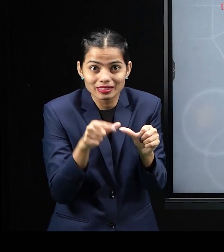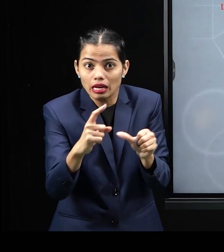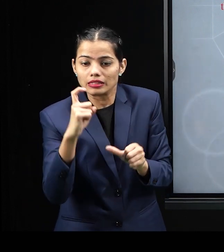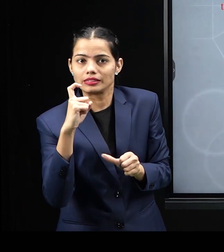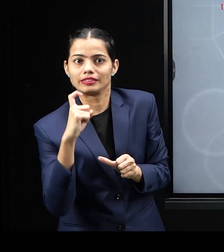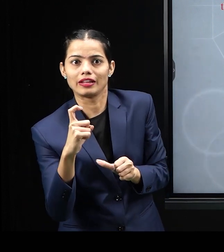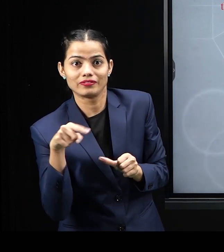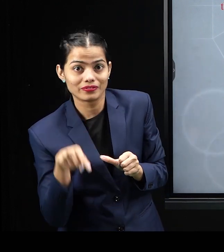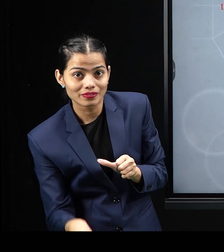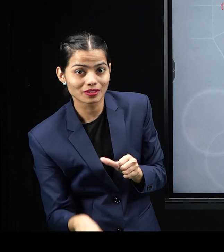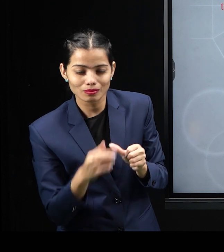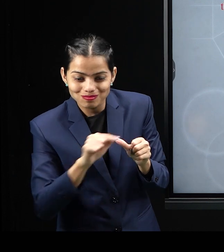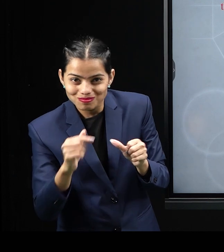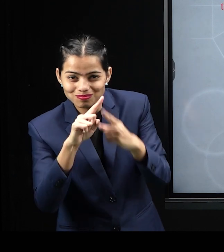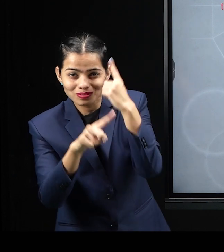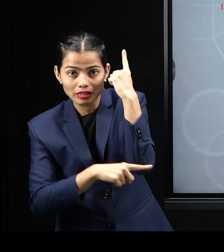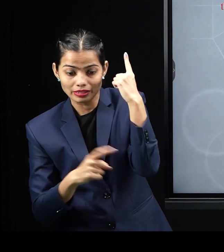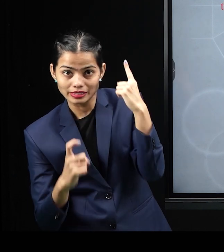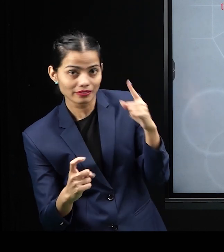ಉಳಿದವು 7 ಸಮನಾಗಿಲ್ಲ 0 ಆಗಿದೆ.